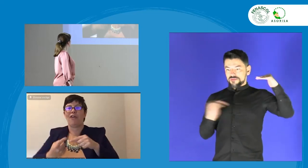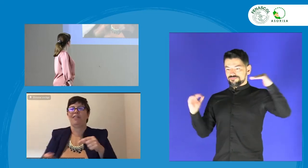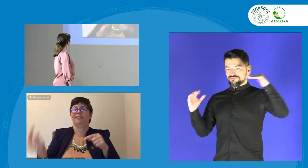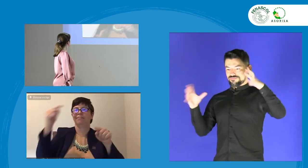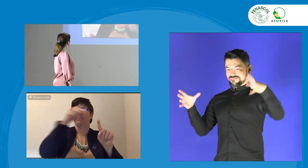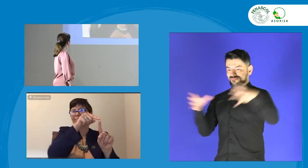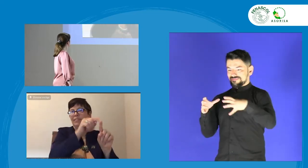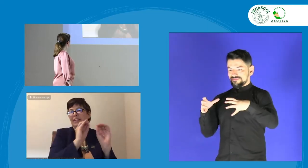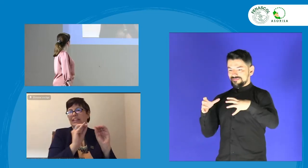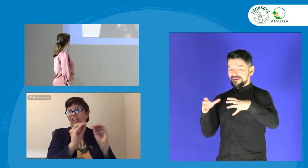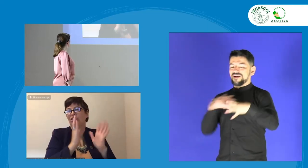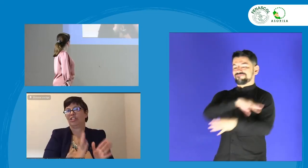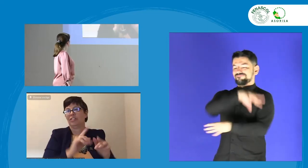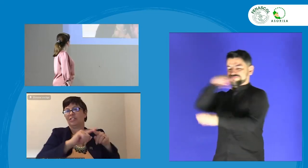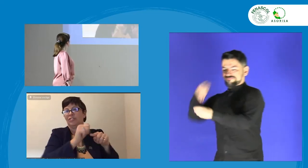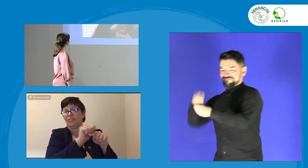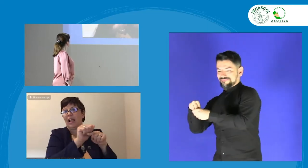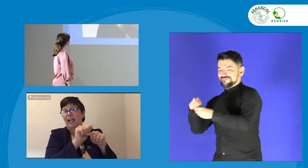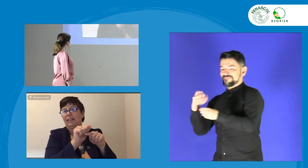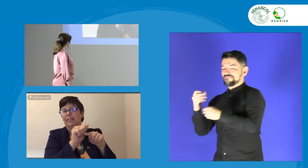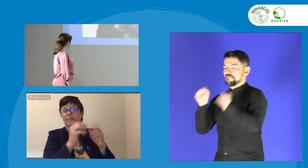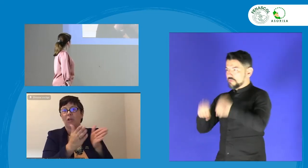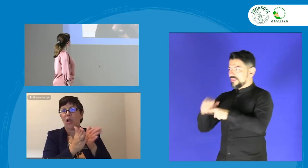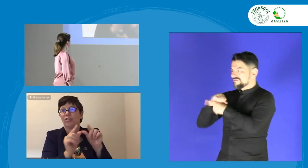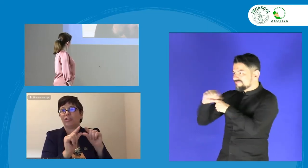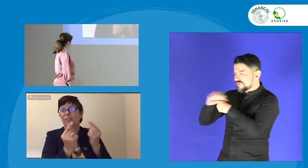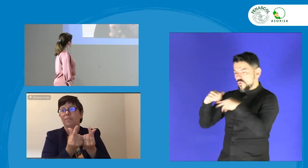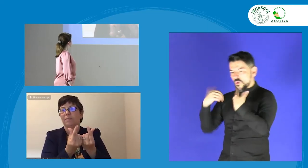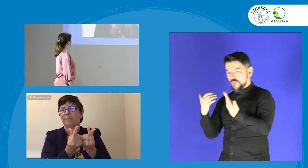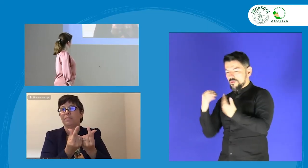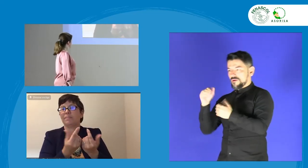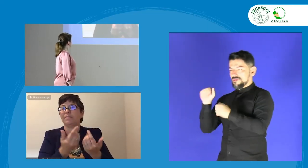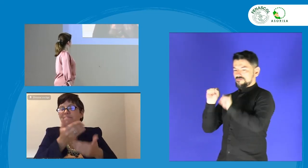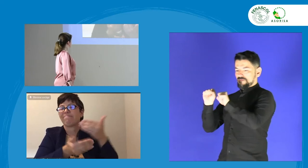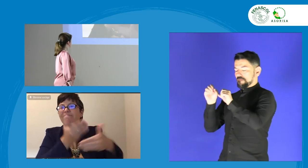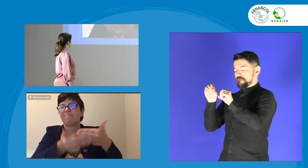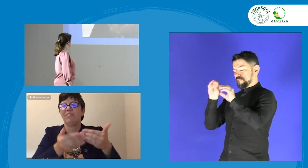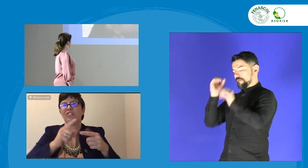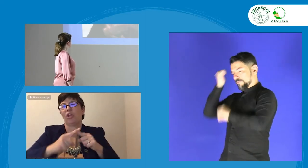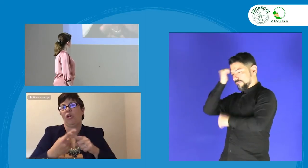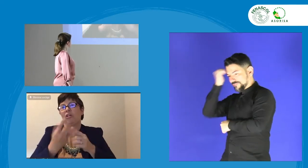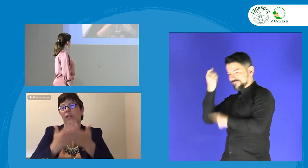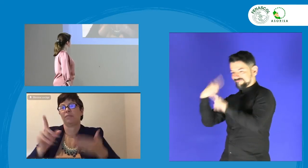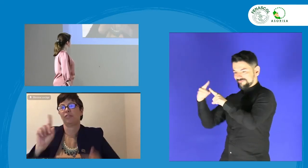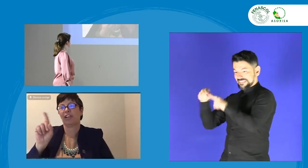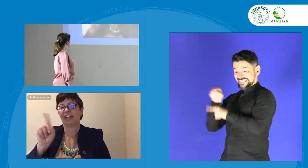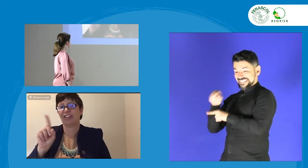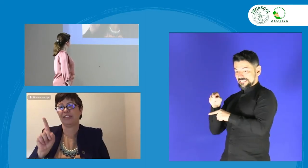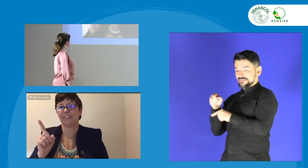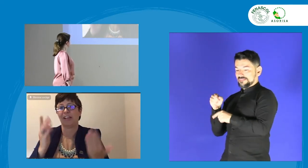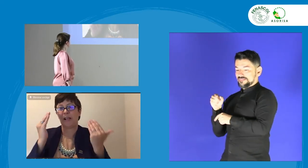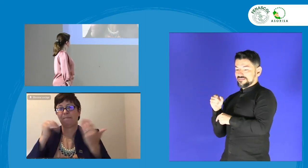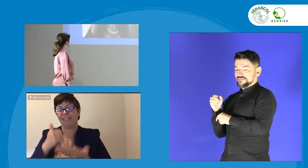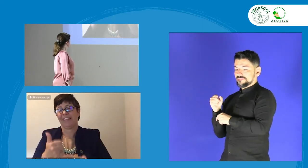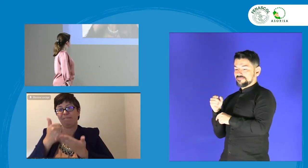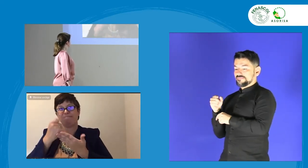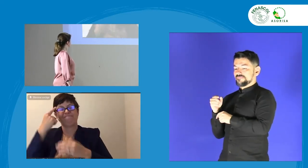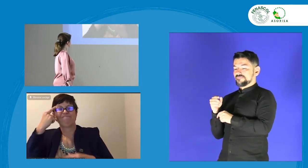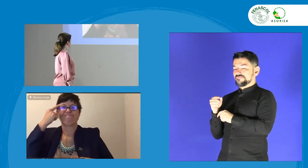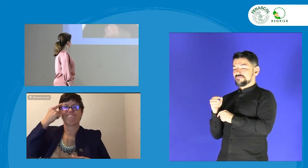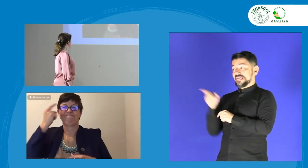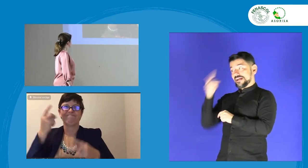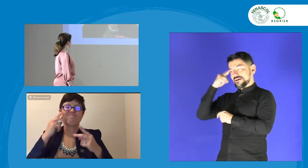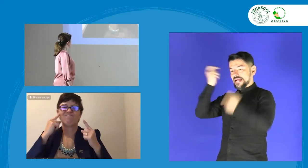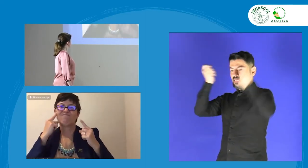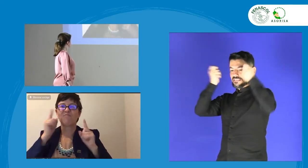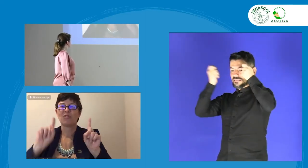educación para los niños, ¿no? En los primeros niveles de educación, que expandamos esto de pequeños grupos a grandes grupos